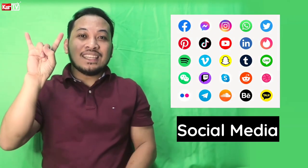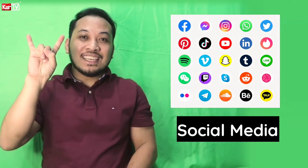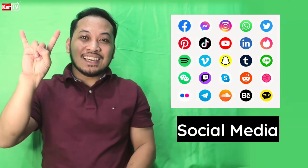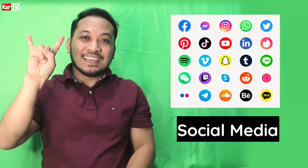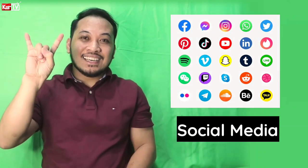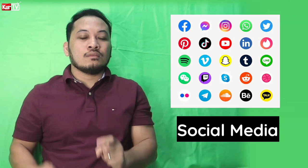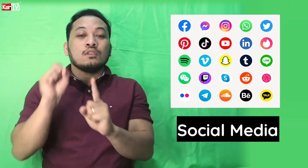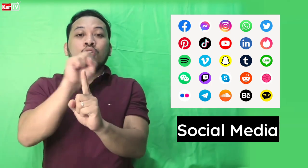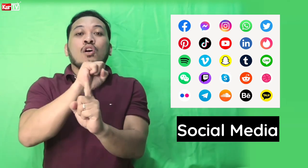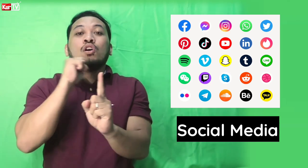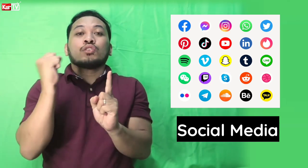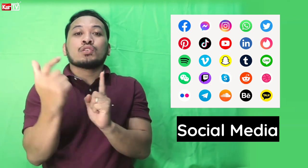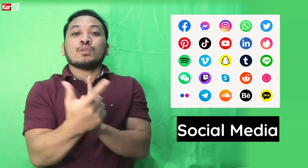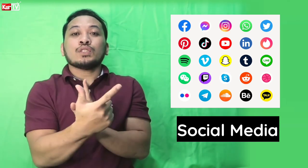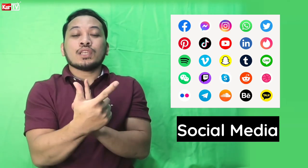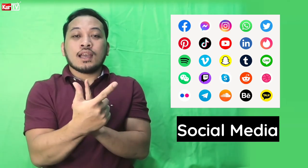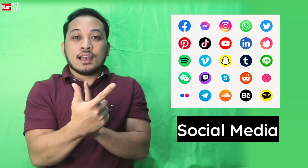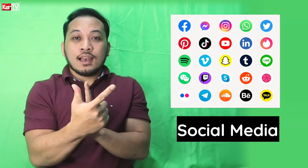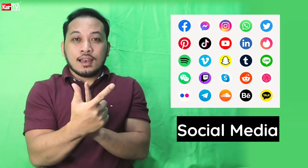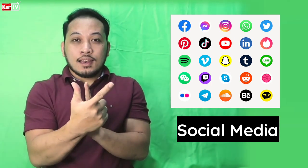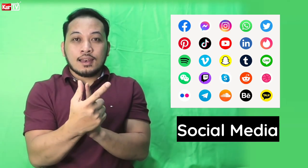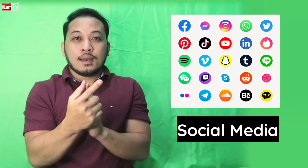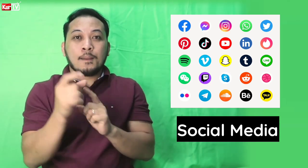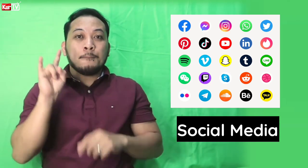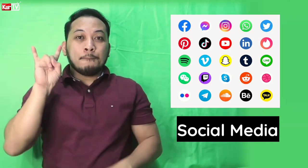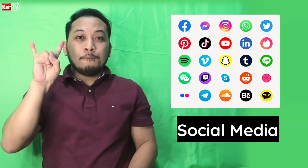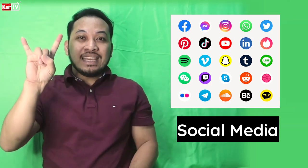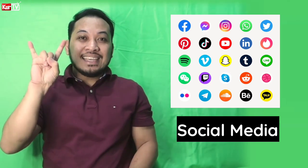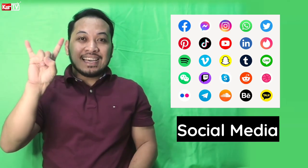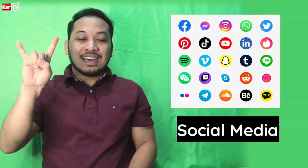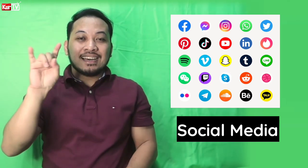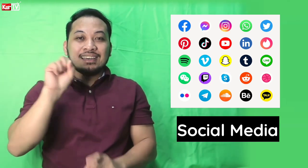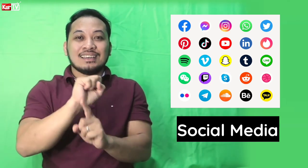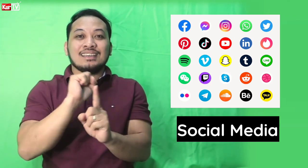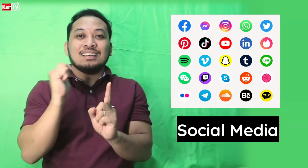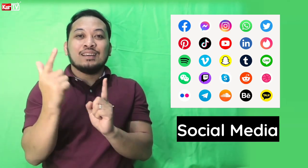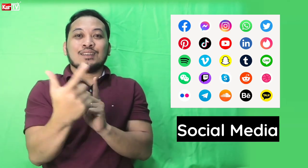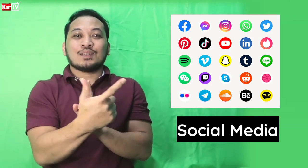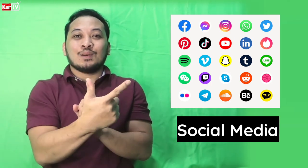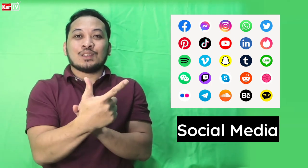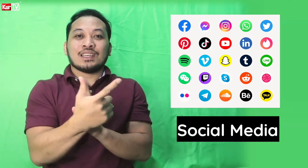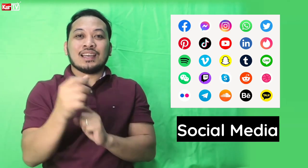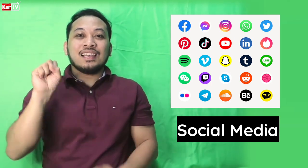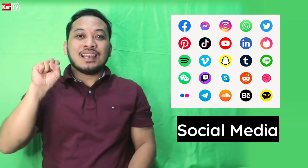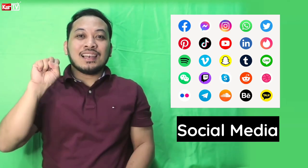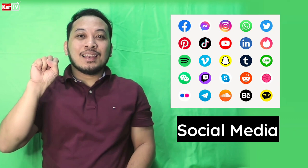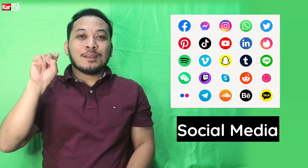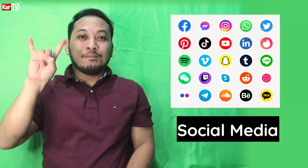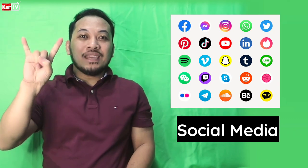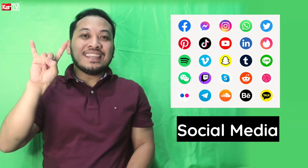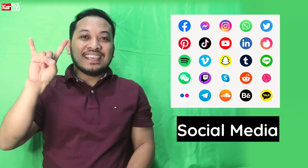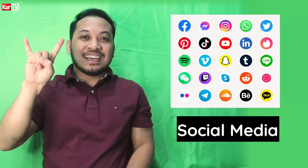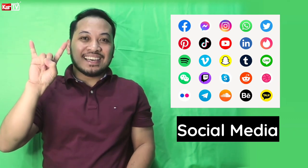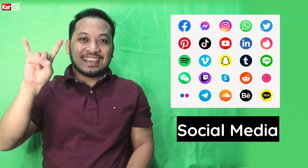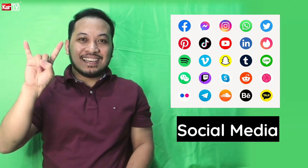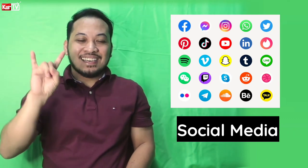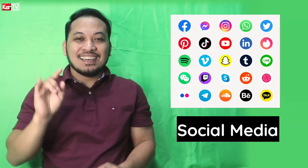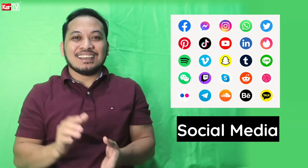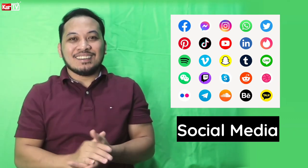media. Social media. Social media. First